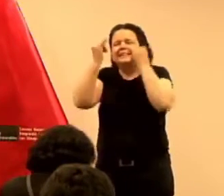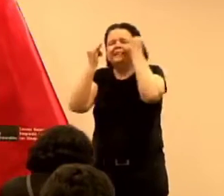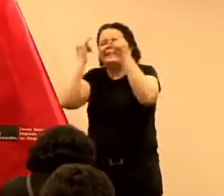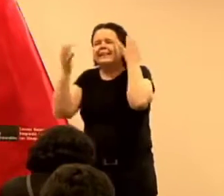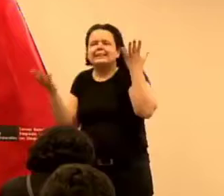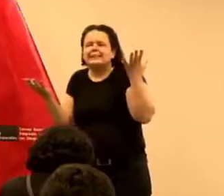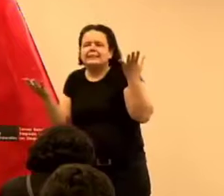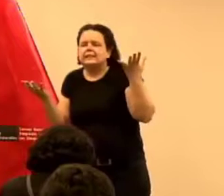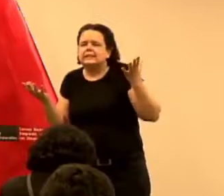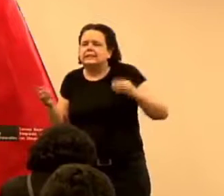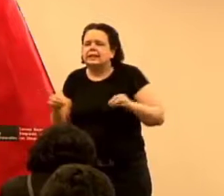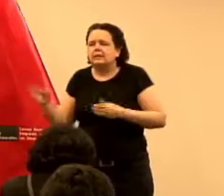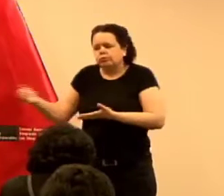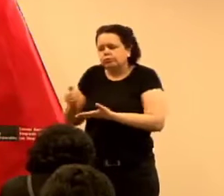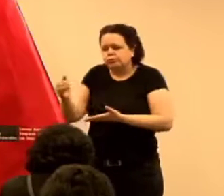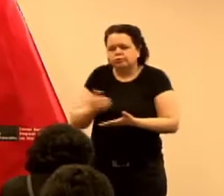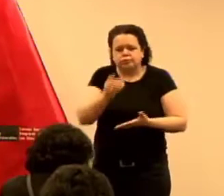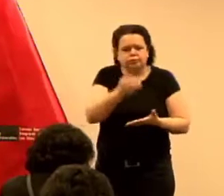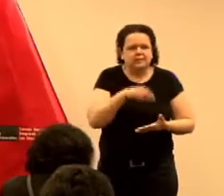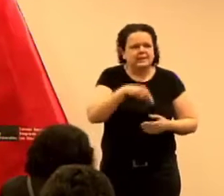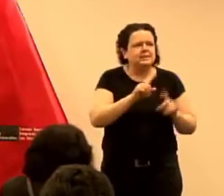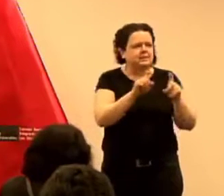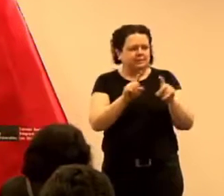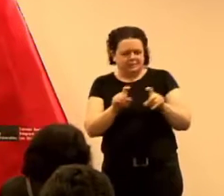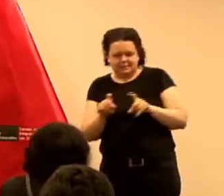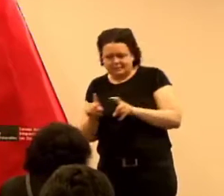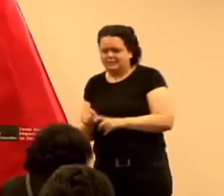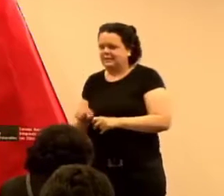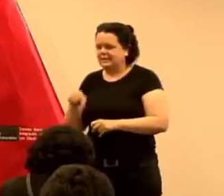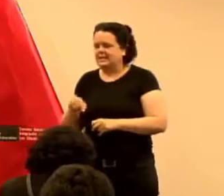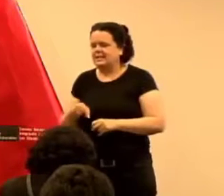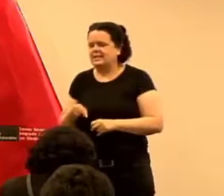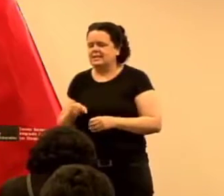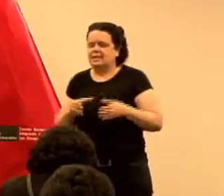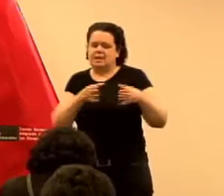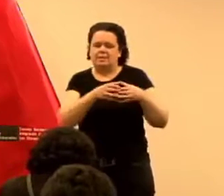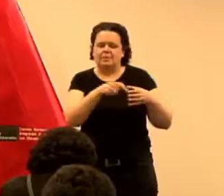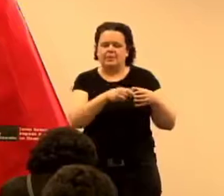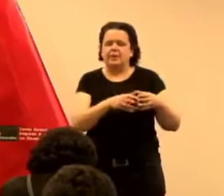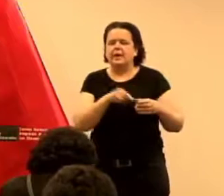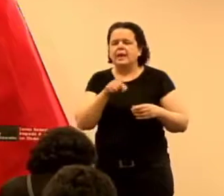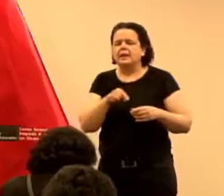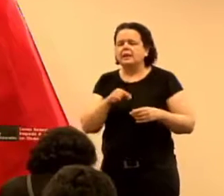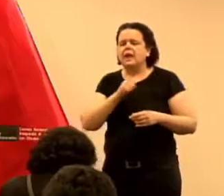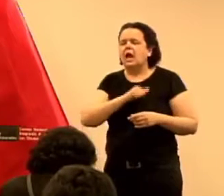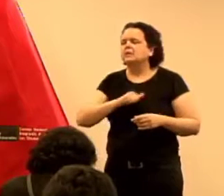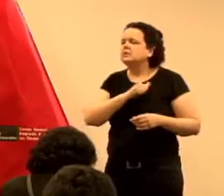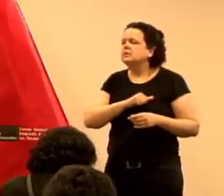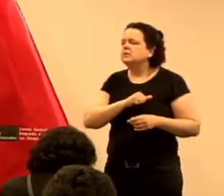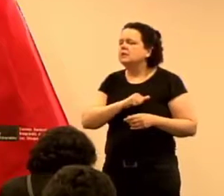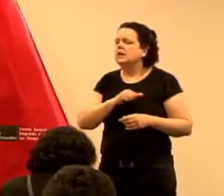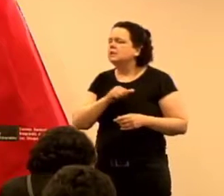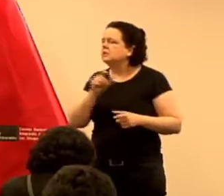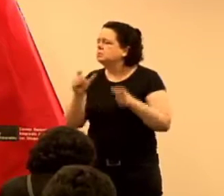están recogidas por las preguntas de este ámbito y evidentemente las actitudes del personal